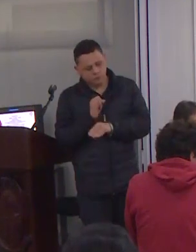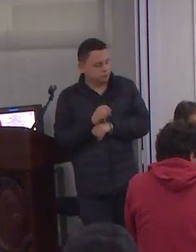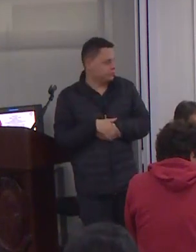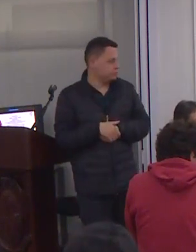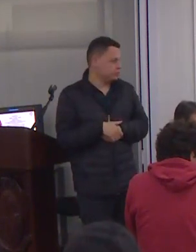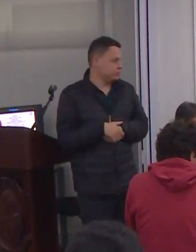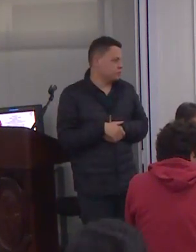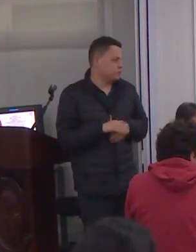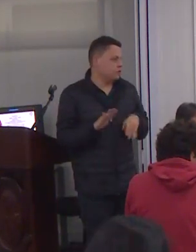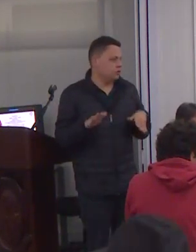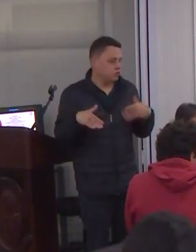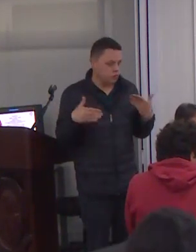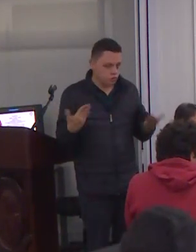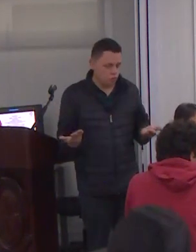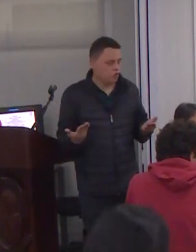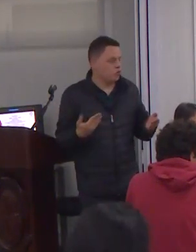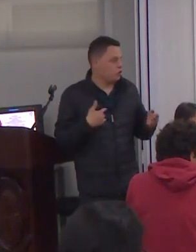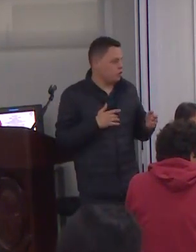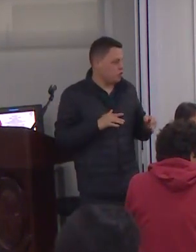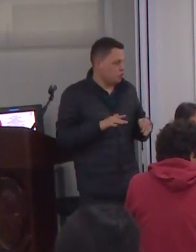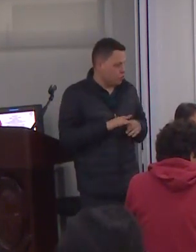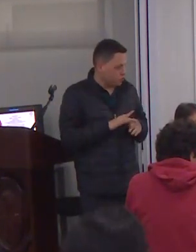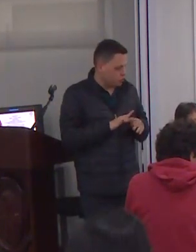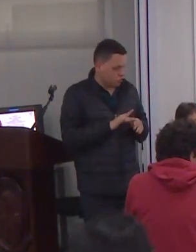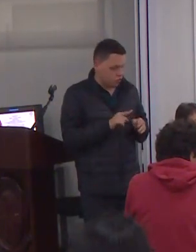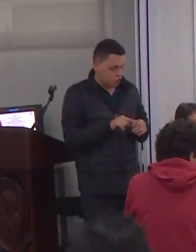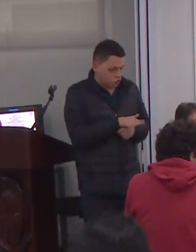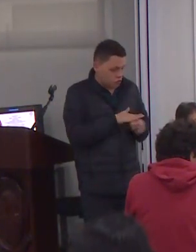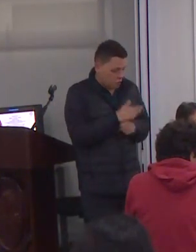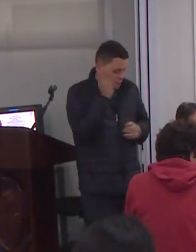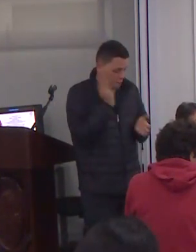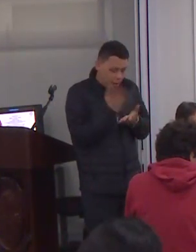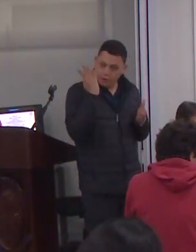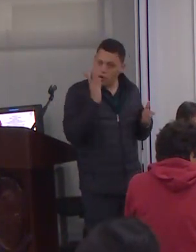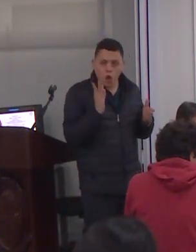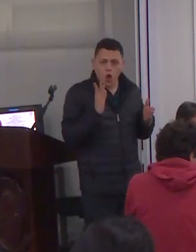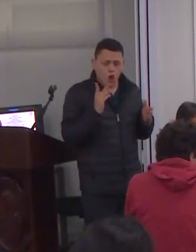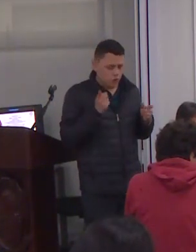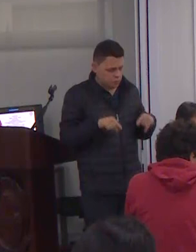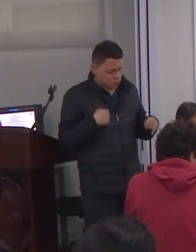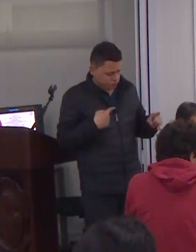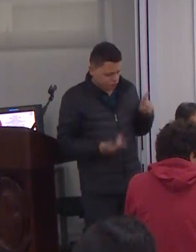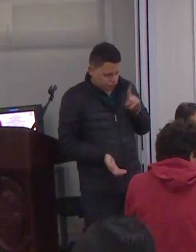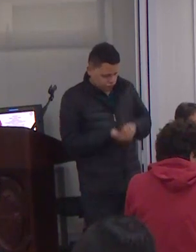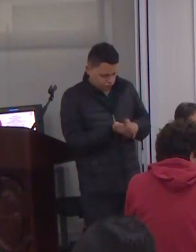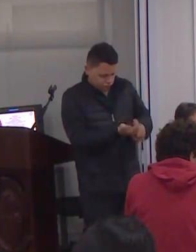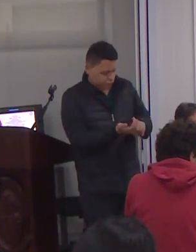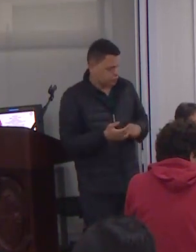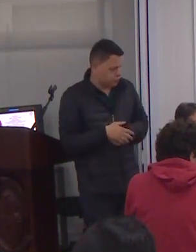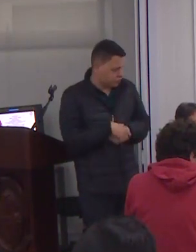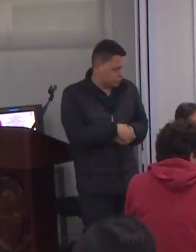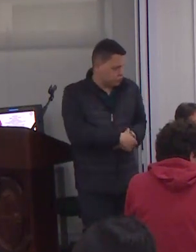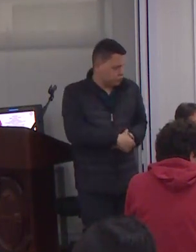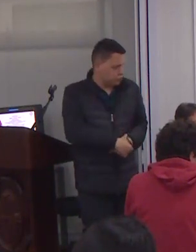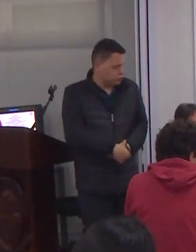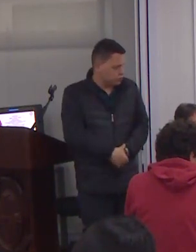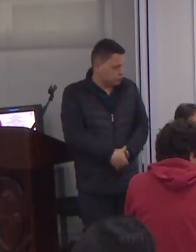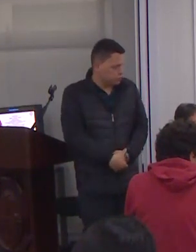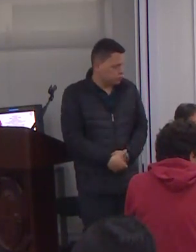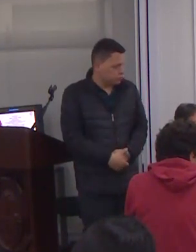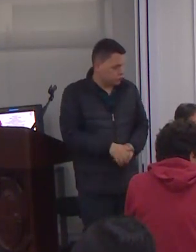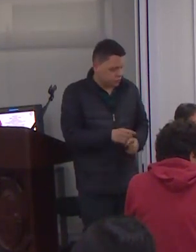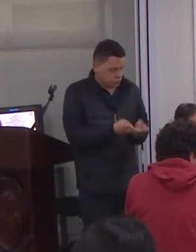en cómo abordar no solamente los momentos críticos sino también cómo identificar ¿cierto? a los